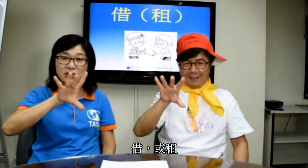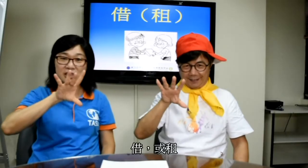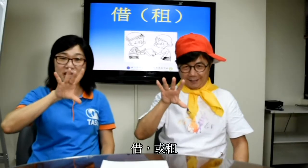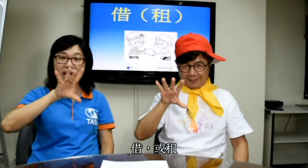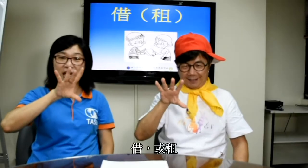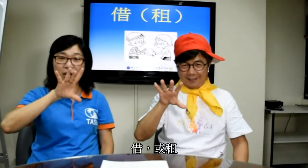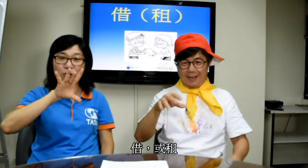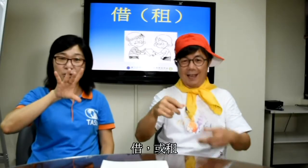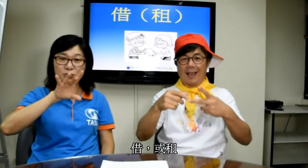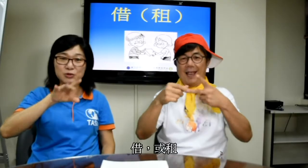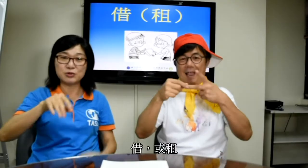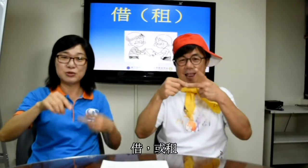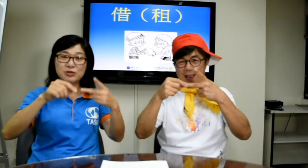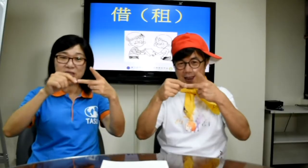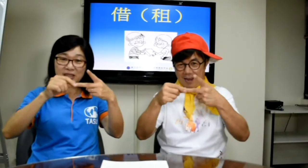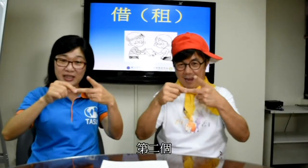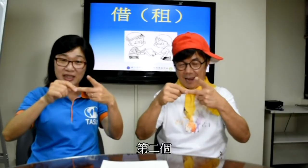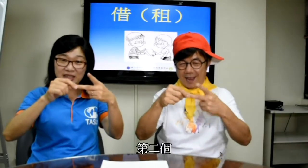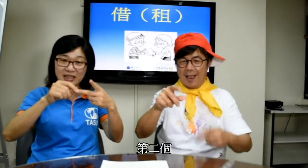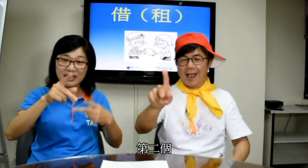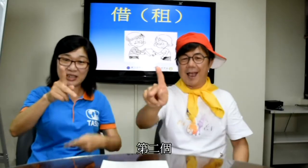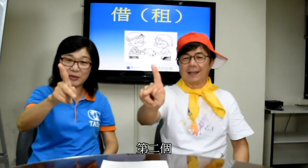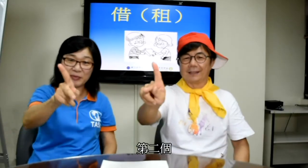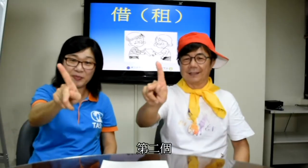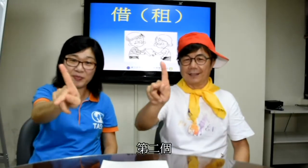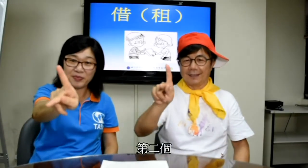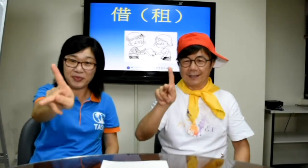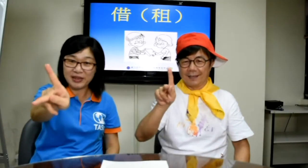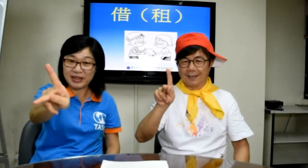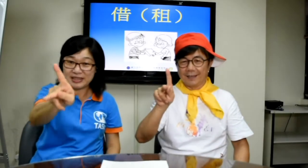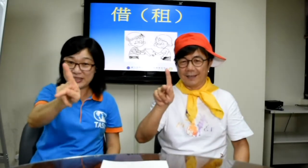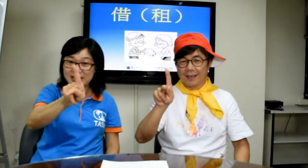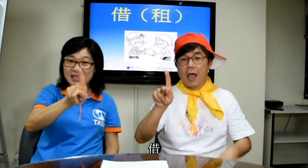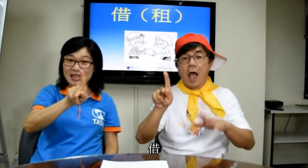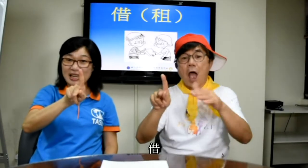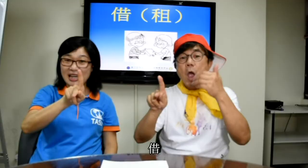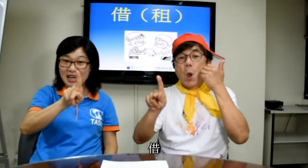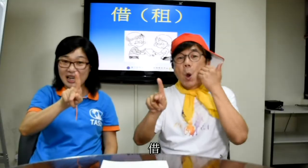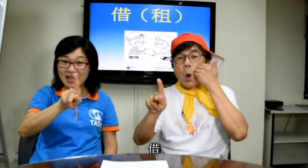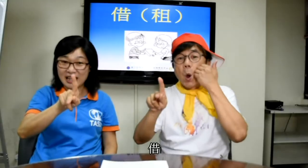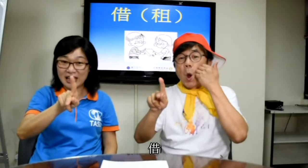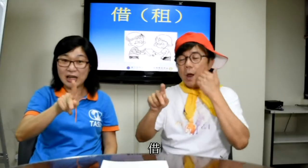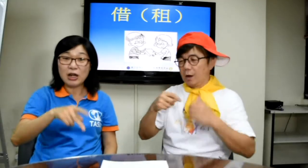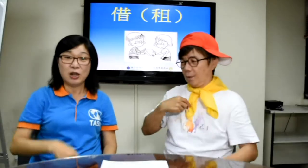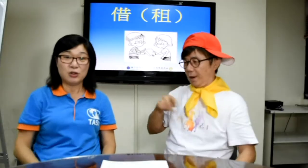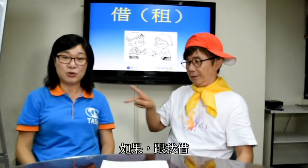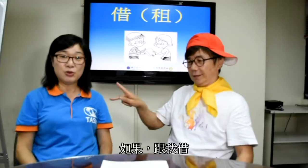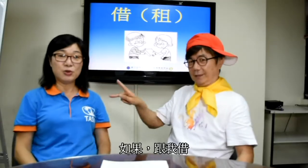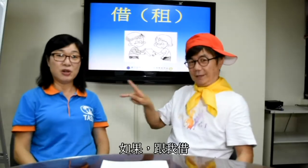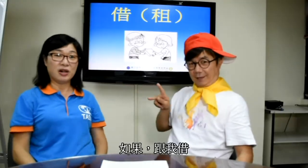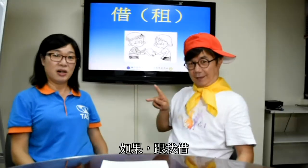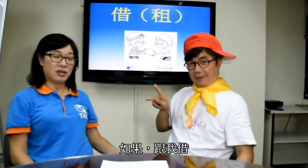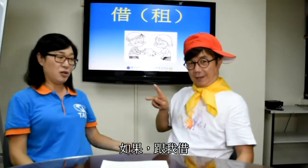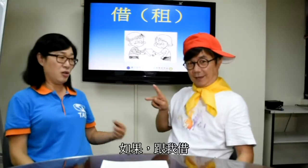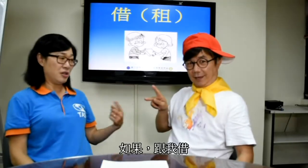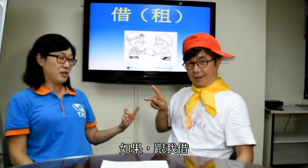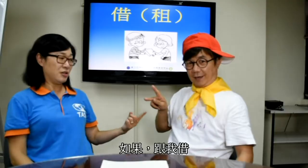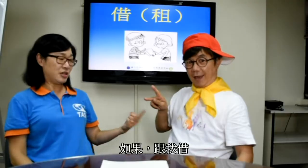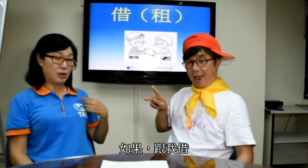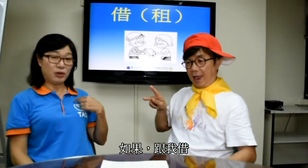借或租，第二个借。如果跟我